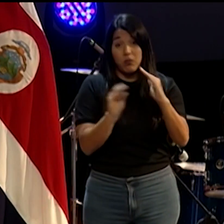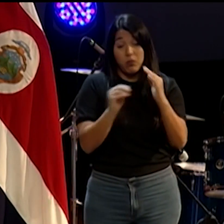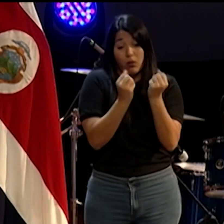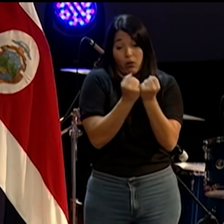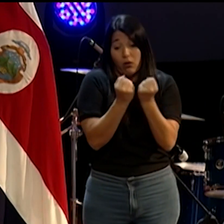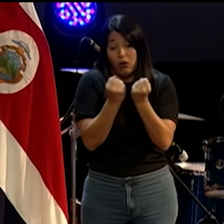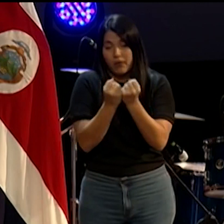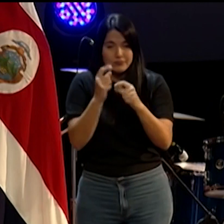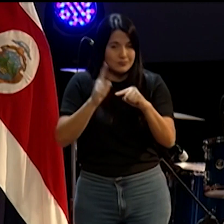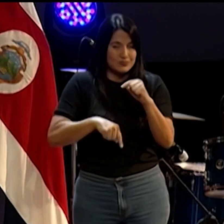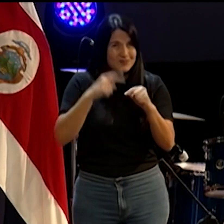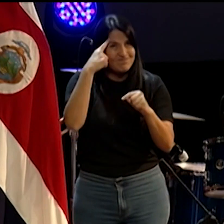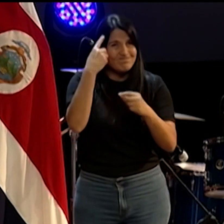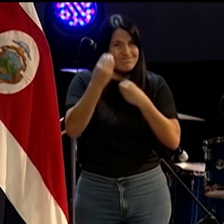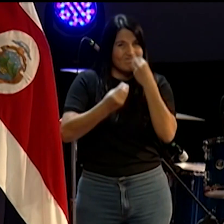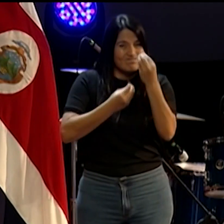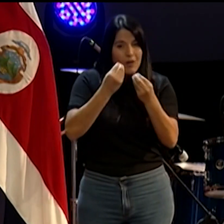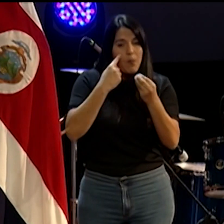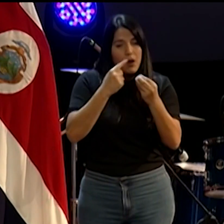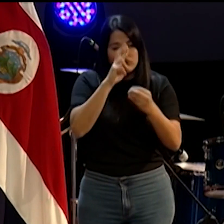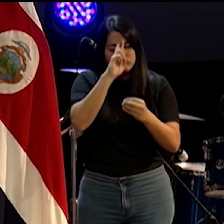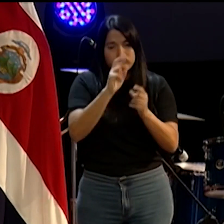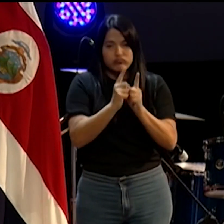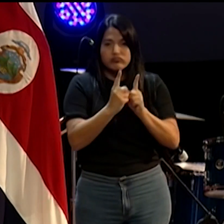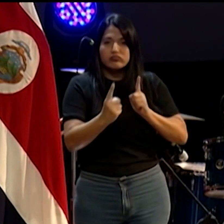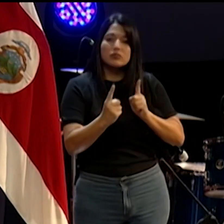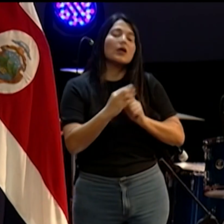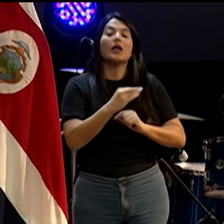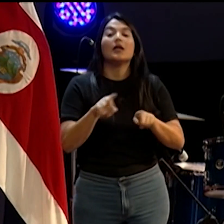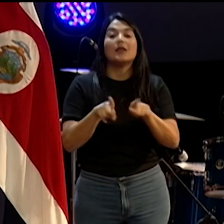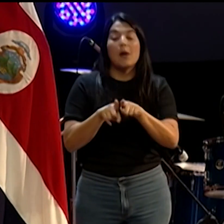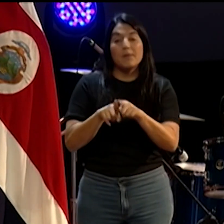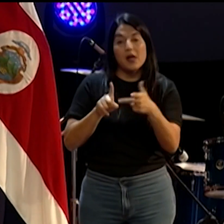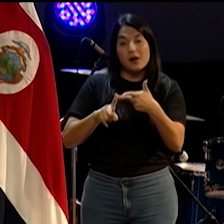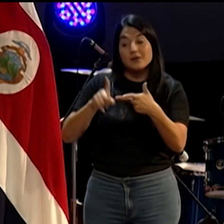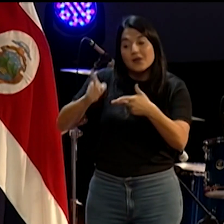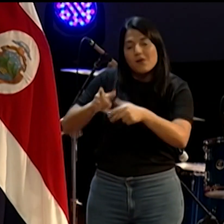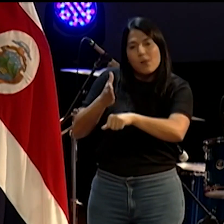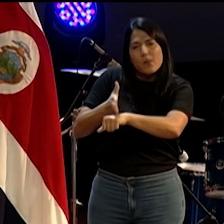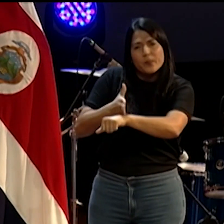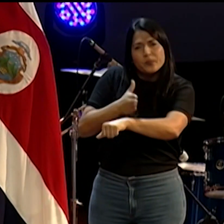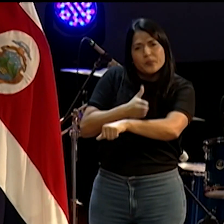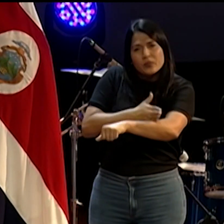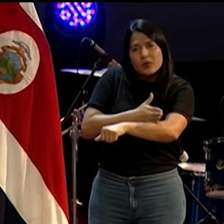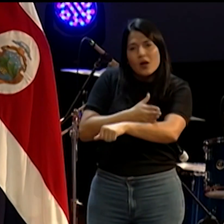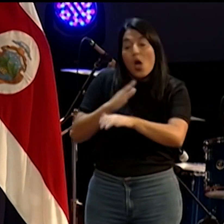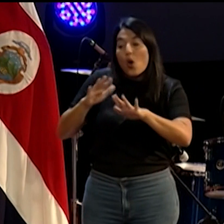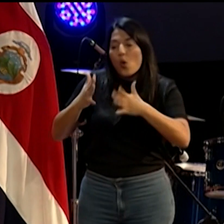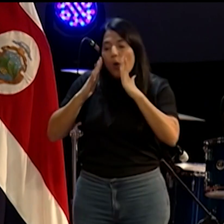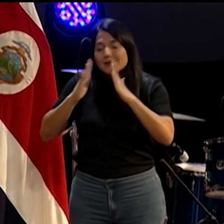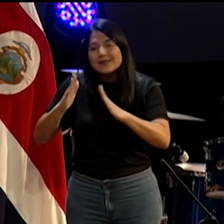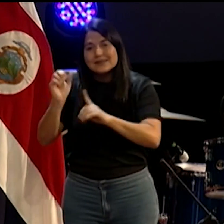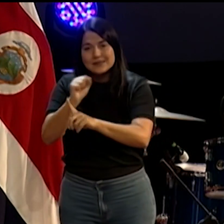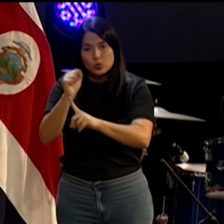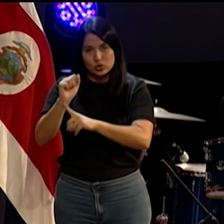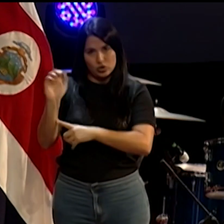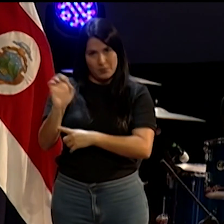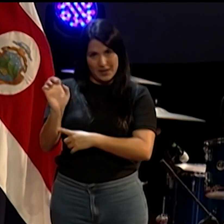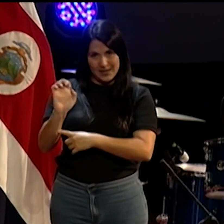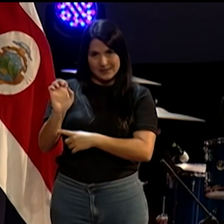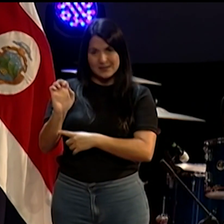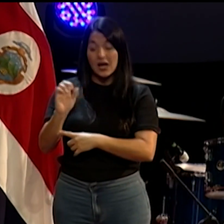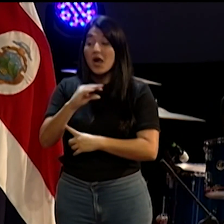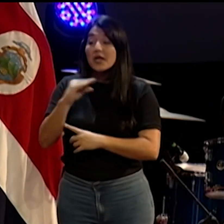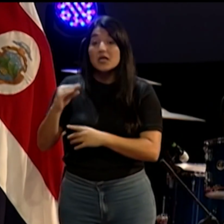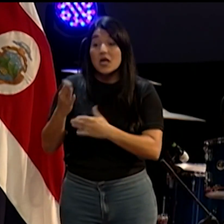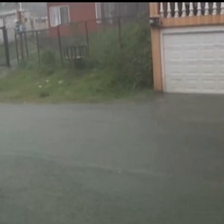el fortalecimiento de lo que llamamos nosotros el habituallamiento para situaciones de emergencia, que son los insumos primarios